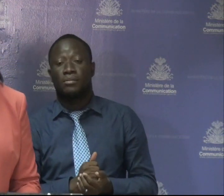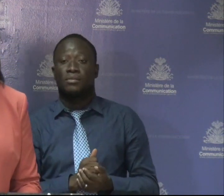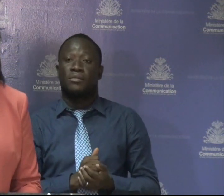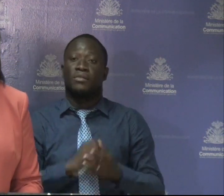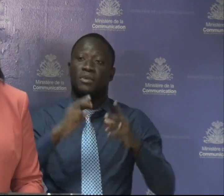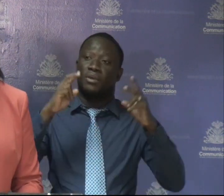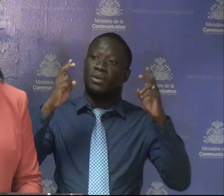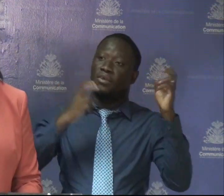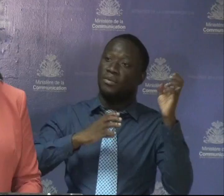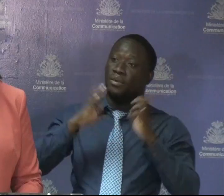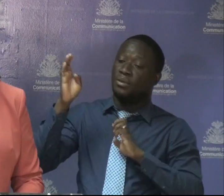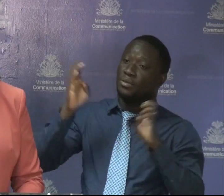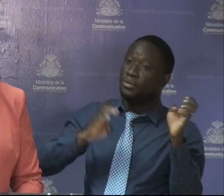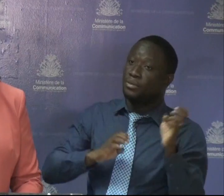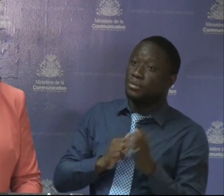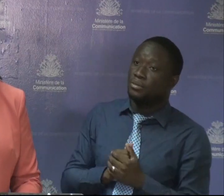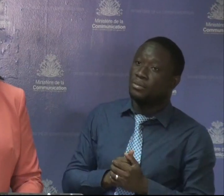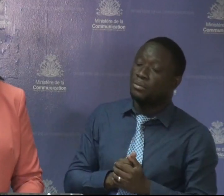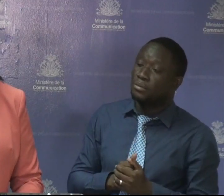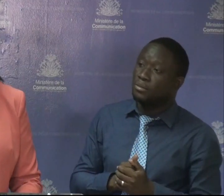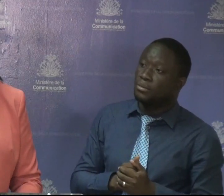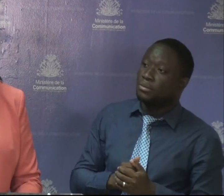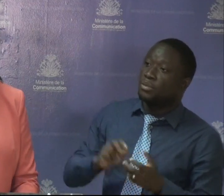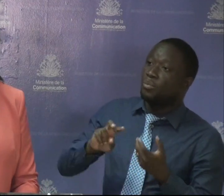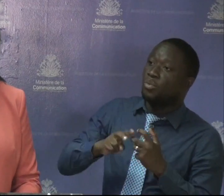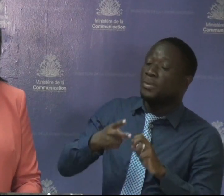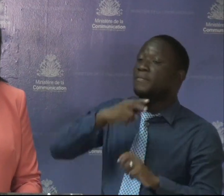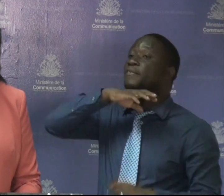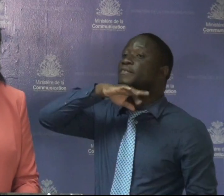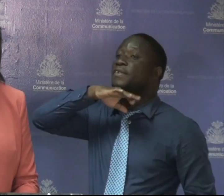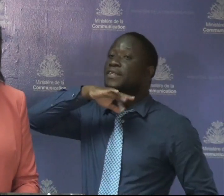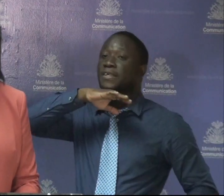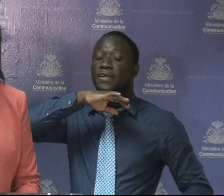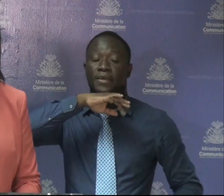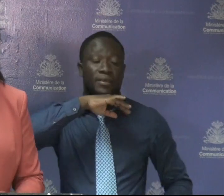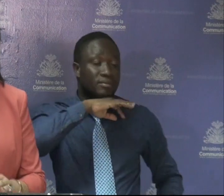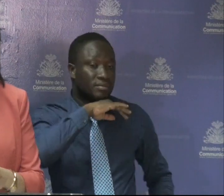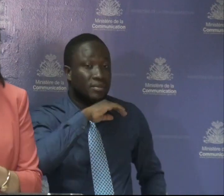ça nous réalise, je vais retourner sur lui encore, le problème Fadra,